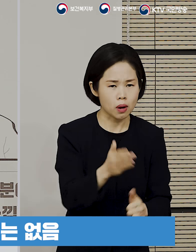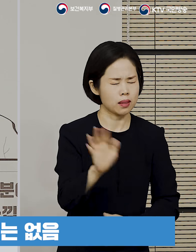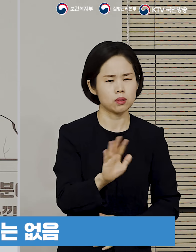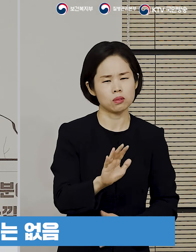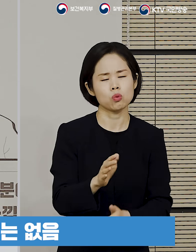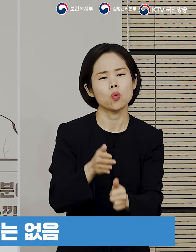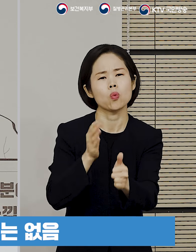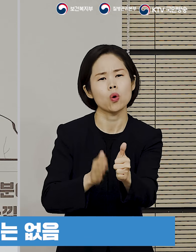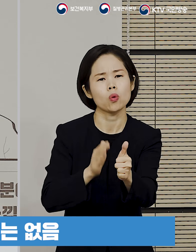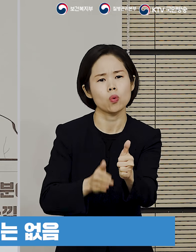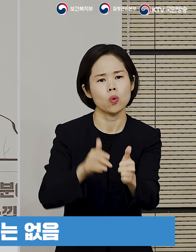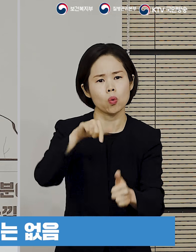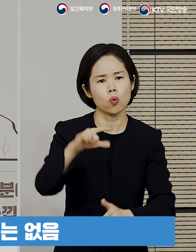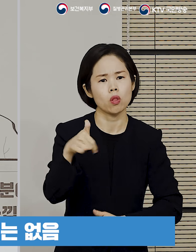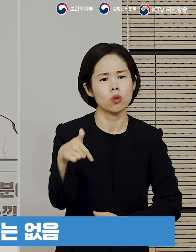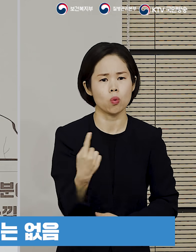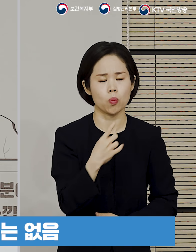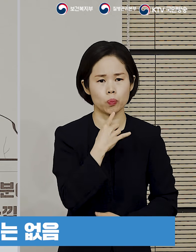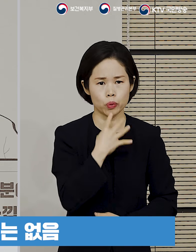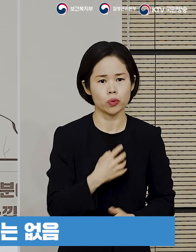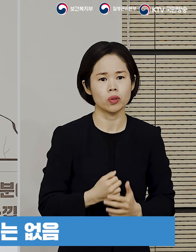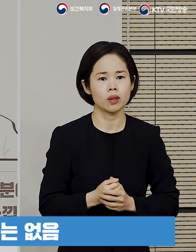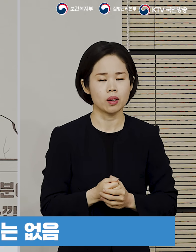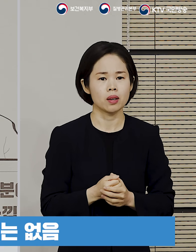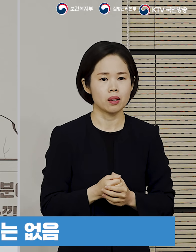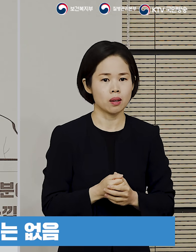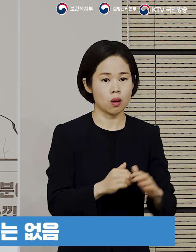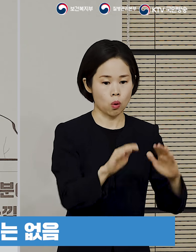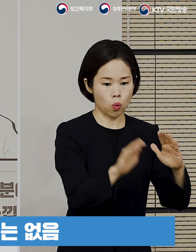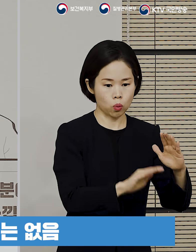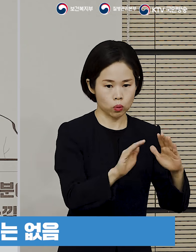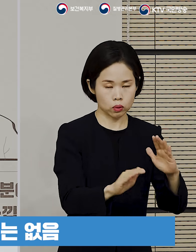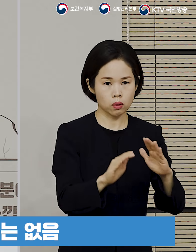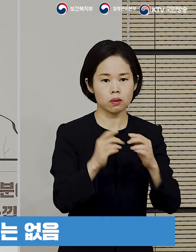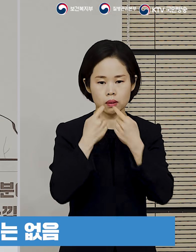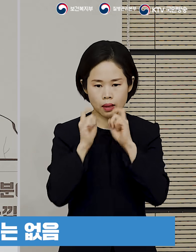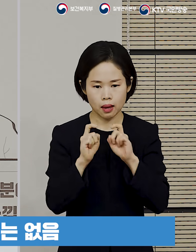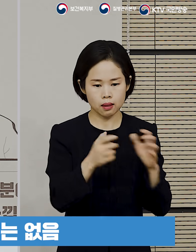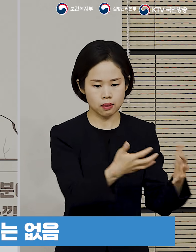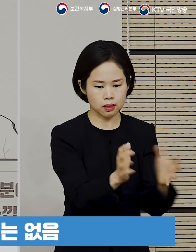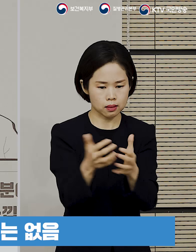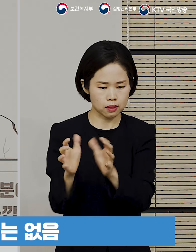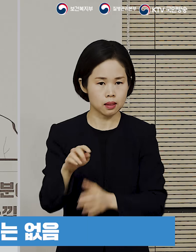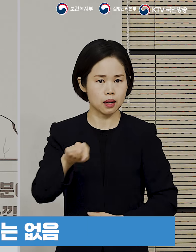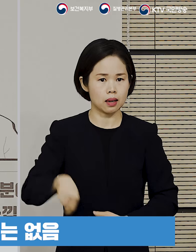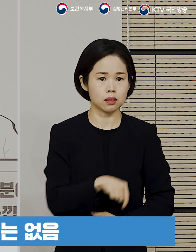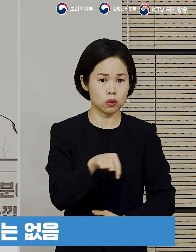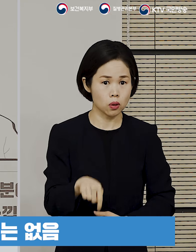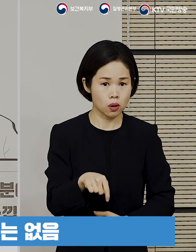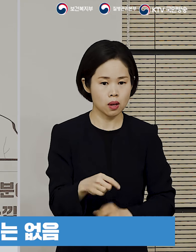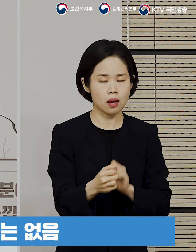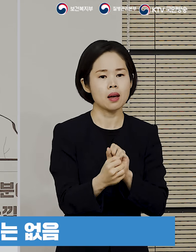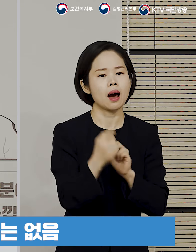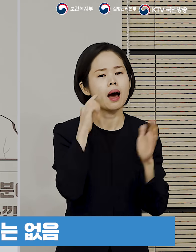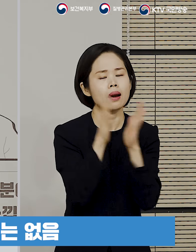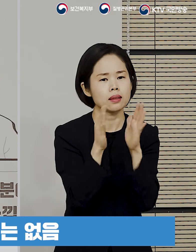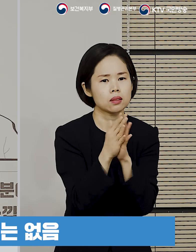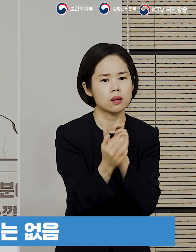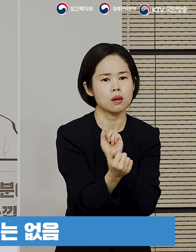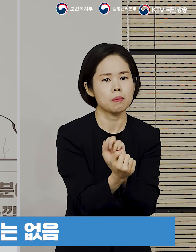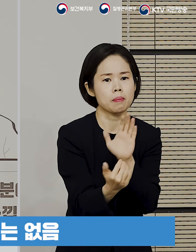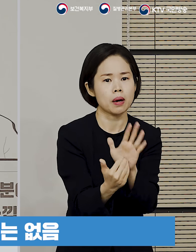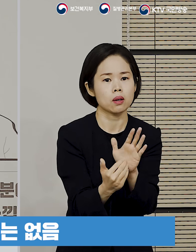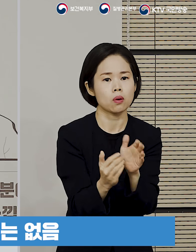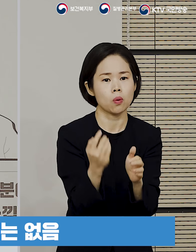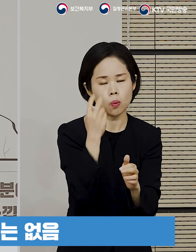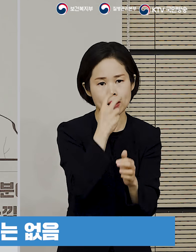말씀드리고 요청드린 내용은 권고의 수준입니다. 각각의 공식적, 비공식적 그런 공동체 내에서